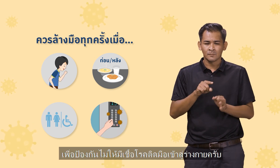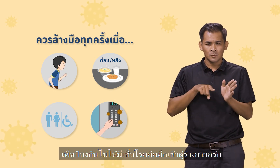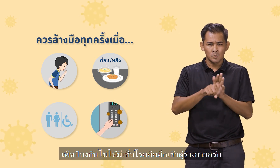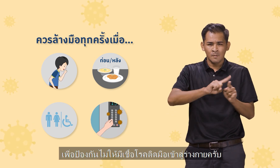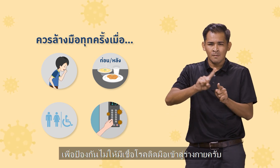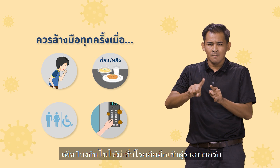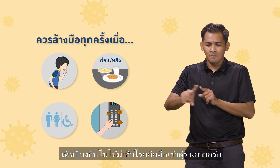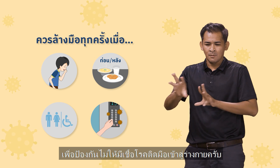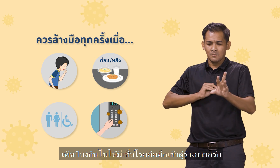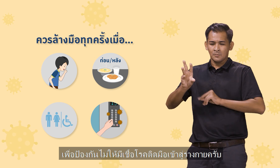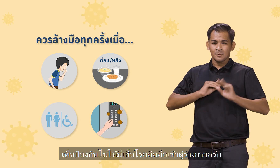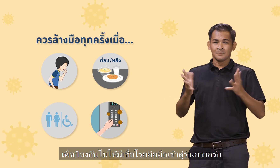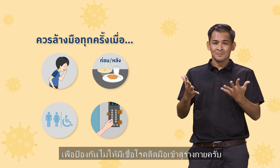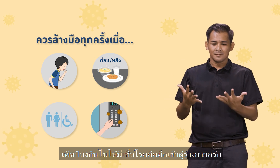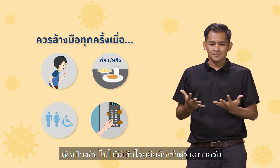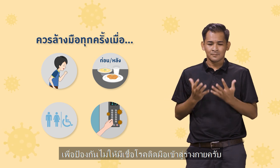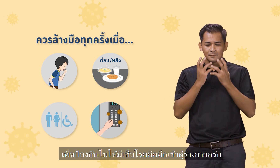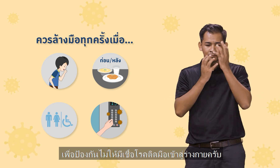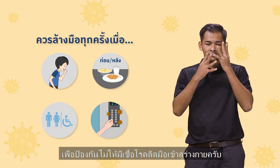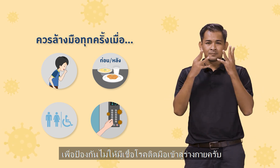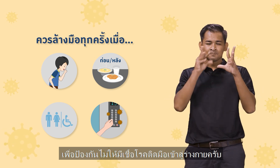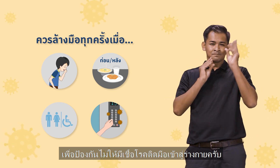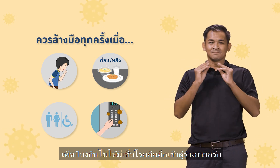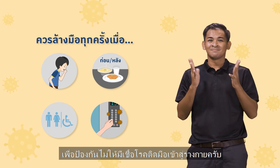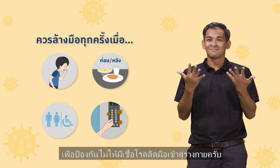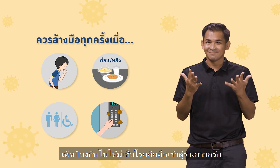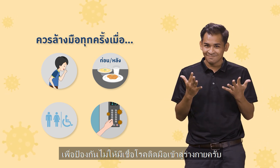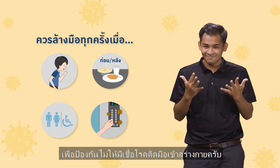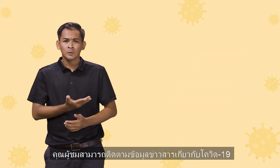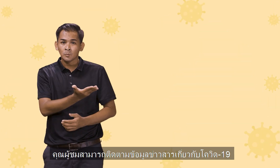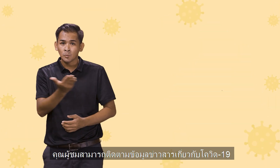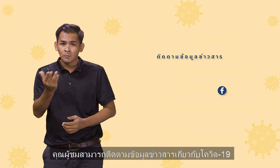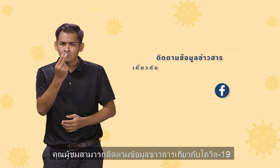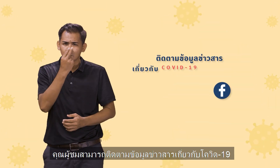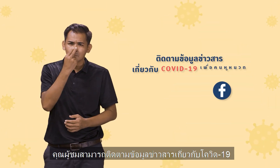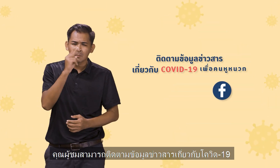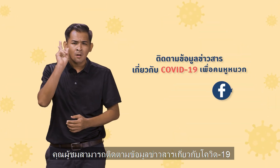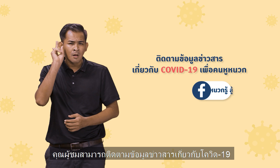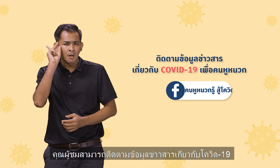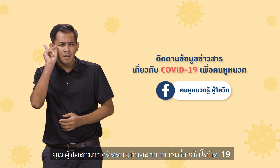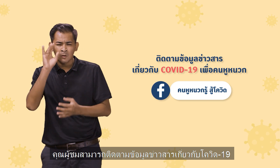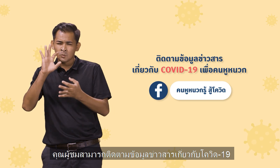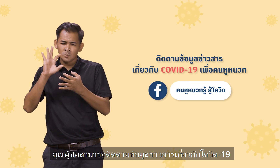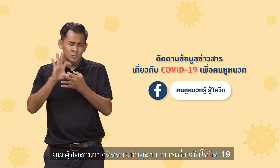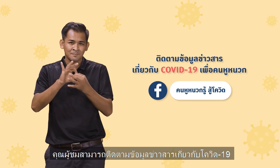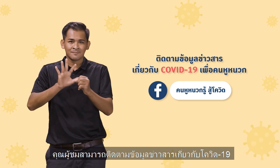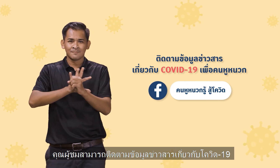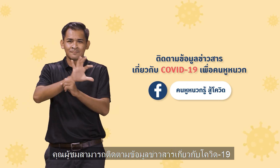ม่ให้มีเชื้อโรคติดมือเข้าสู่ร่างกายครับคุณผู้ชมสามารถติดตามข้อมูลข่าวสารเกี่ยวกับโควิด